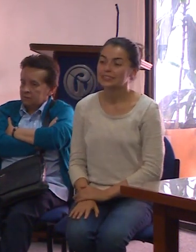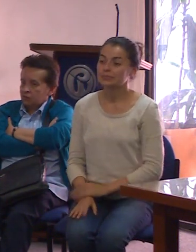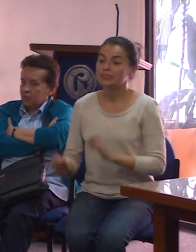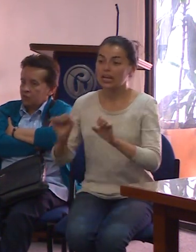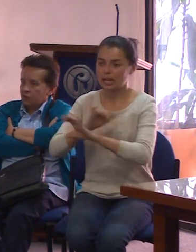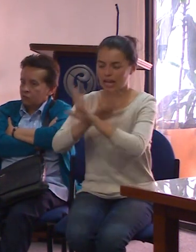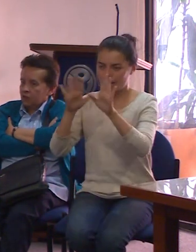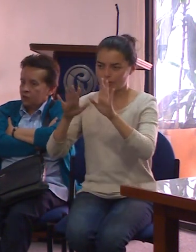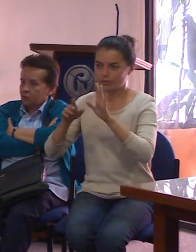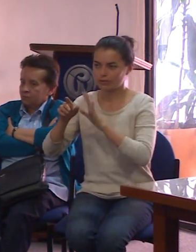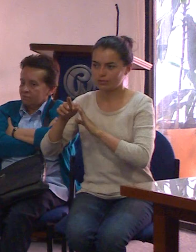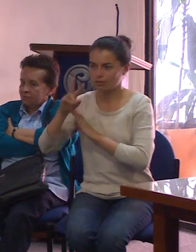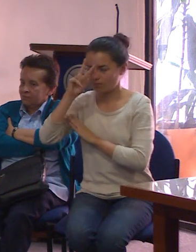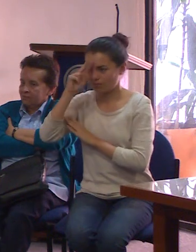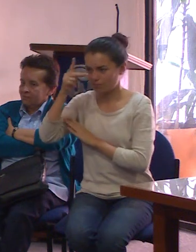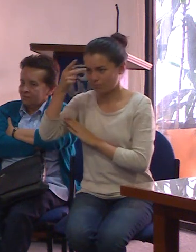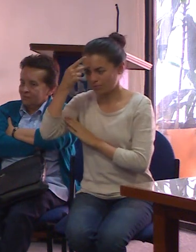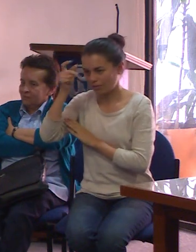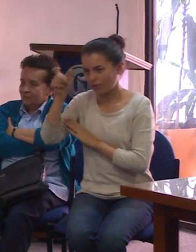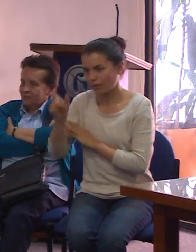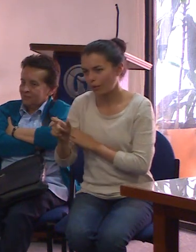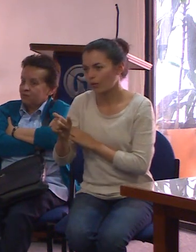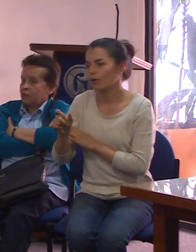error, de pronto, bueno,